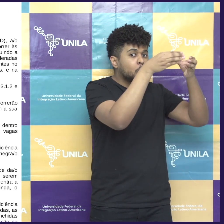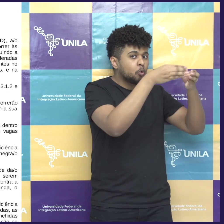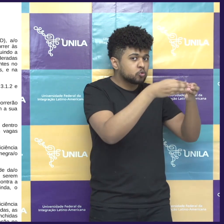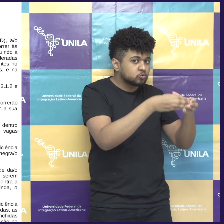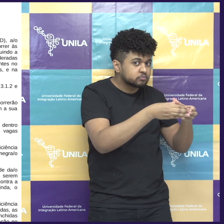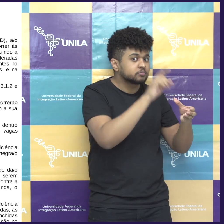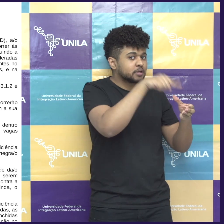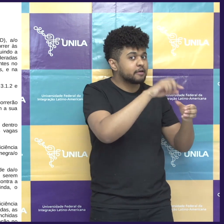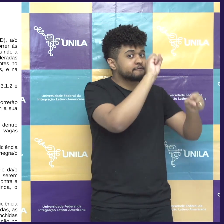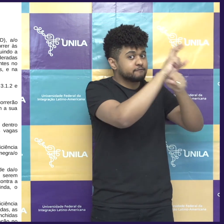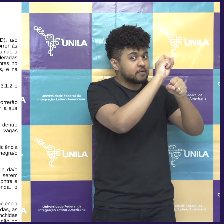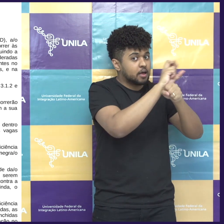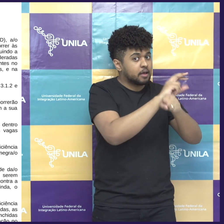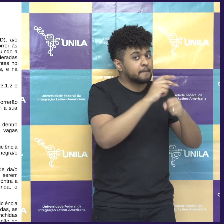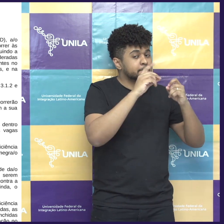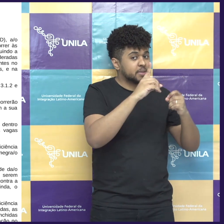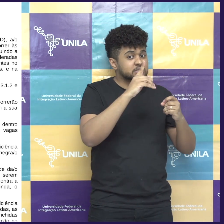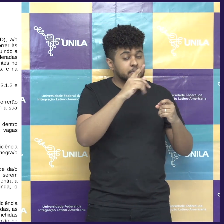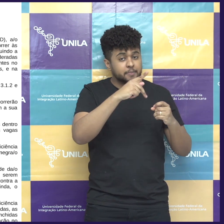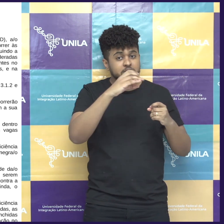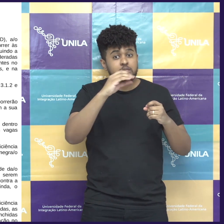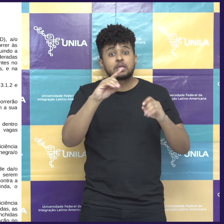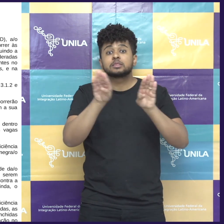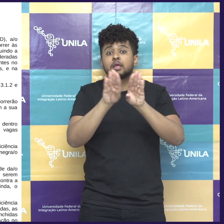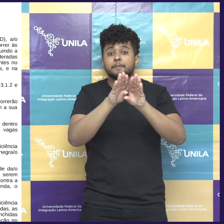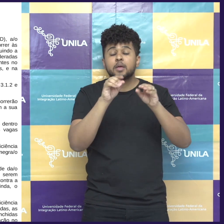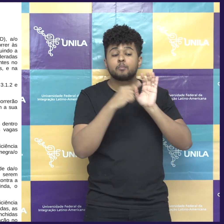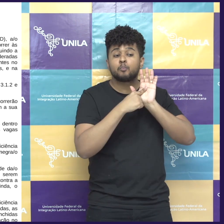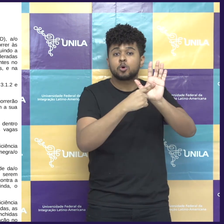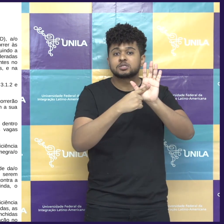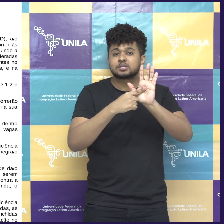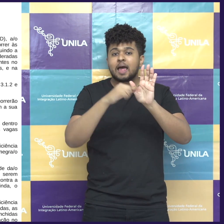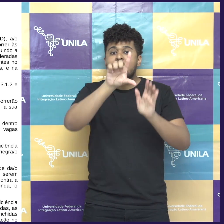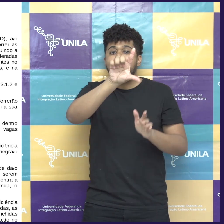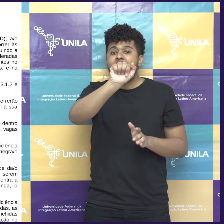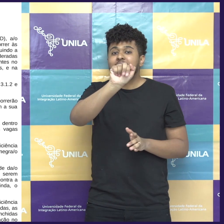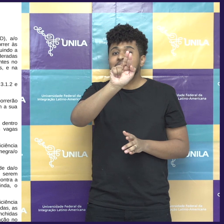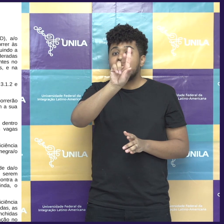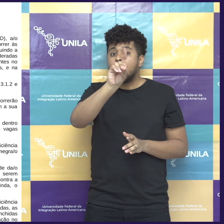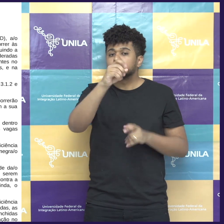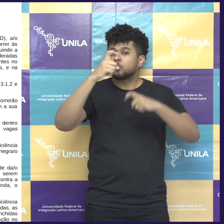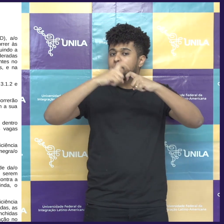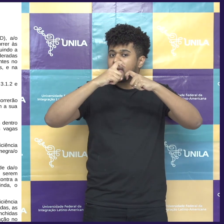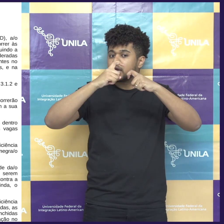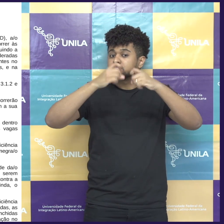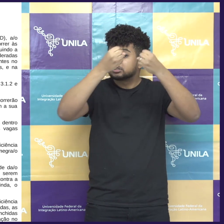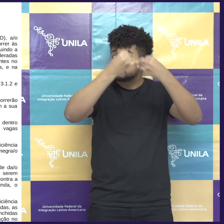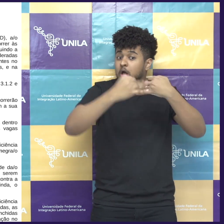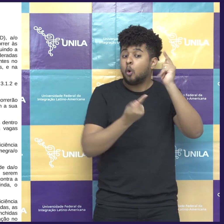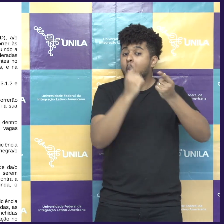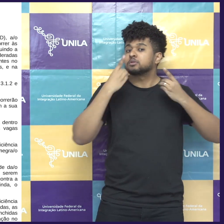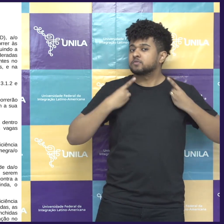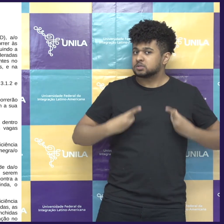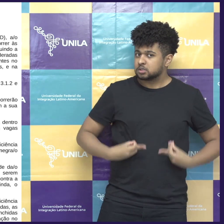vagas destinadas e apresentar laudo médico citando o tipo de deficiência, incluindo